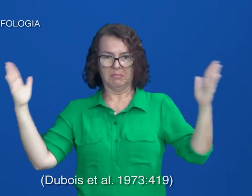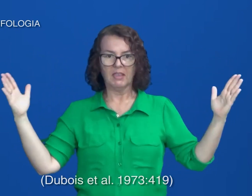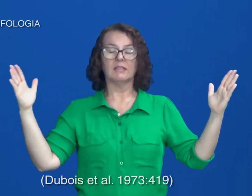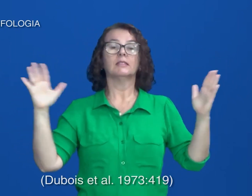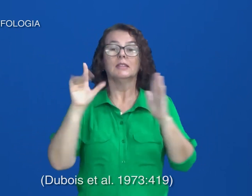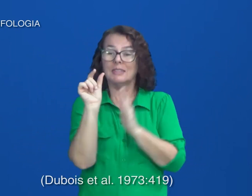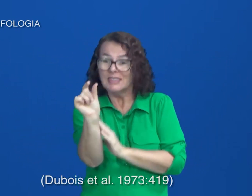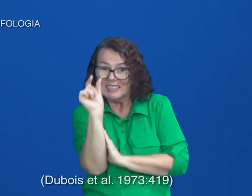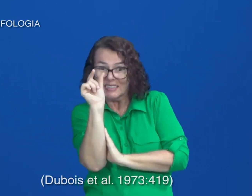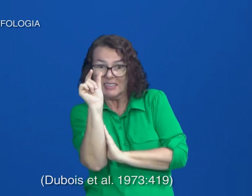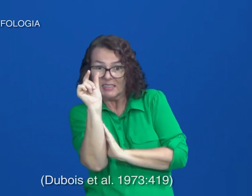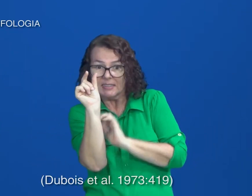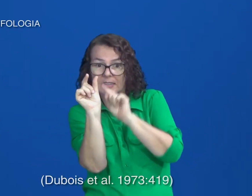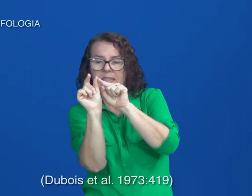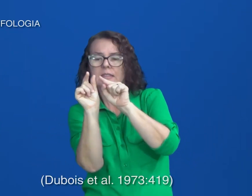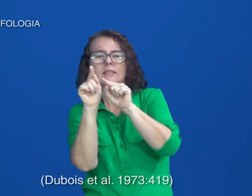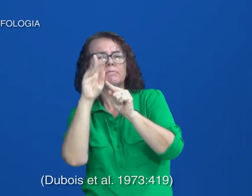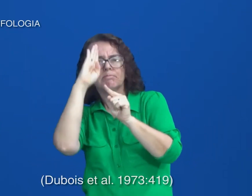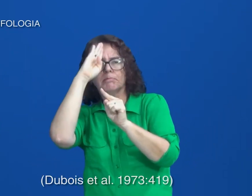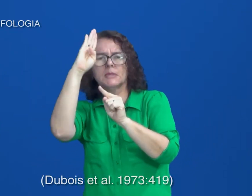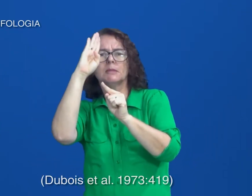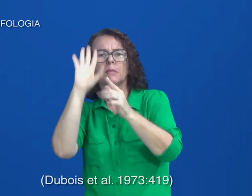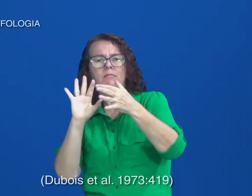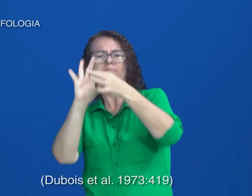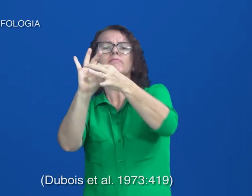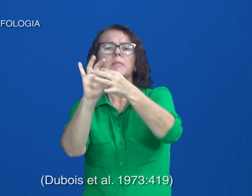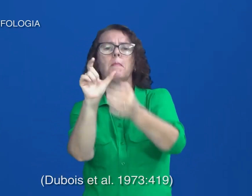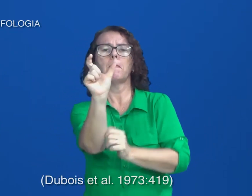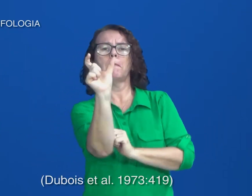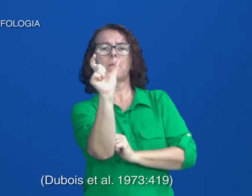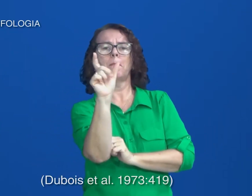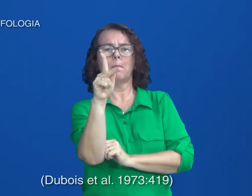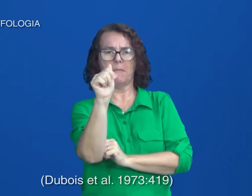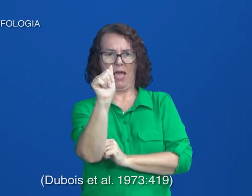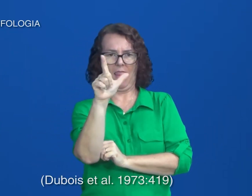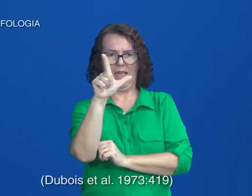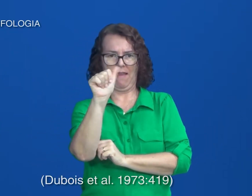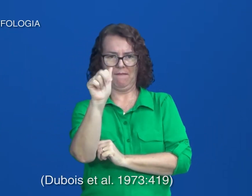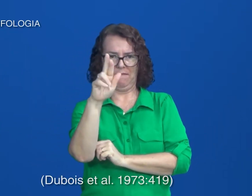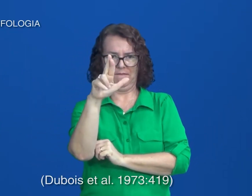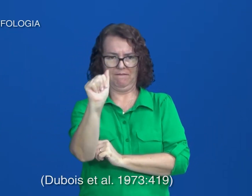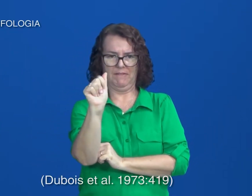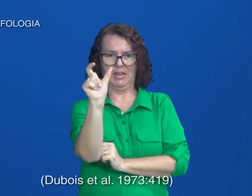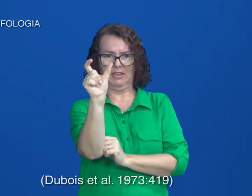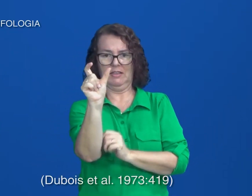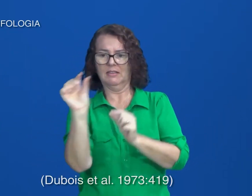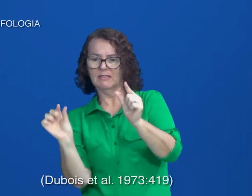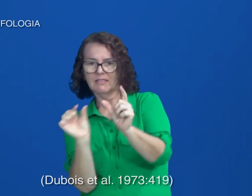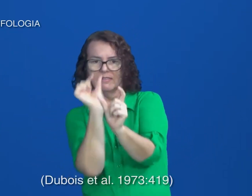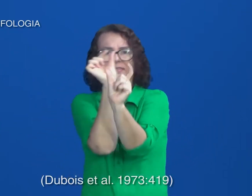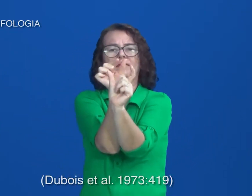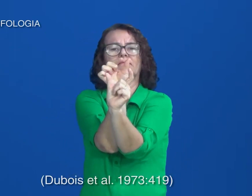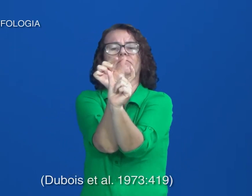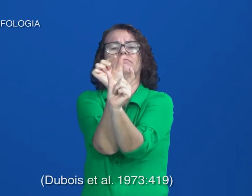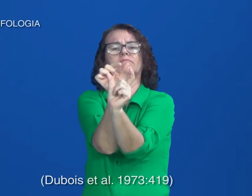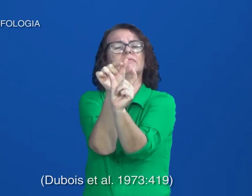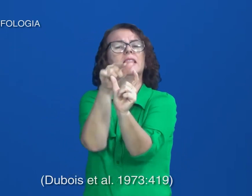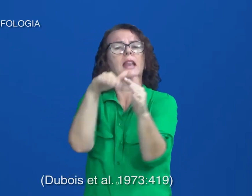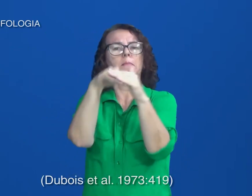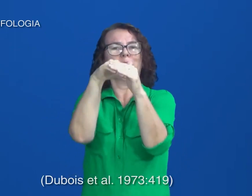significado e isso se amplia. Mas a menor, a principal, que está ligada à palavra, é o seu morfema.